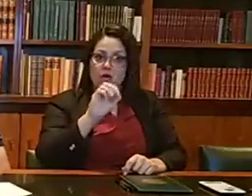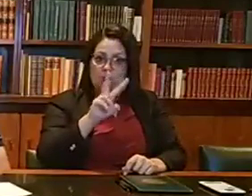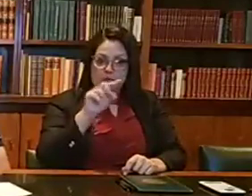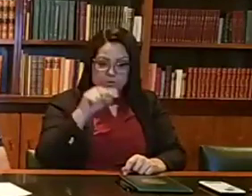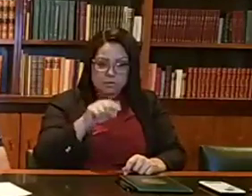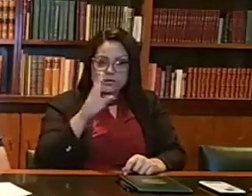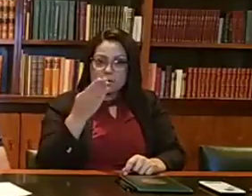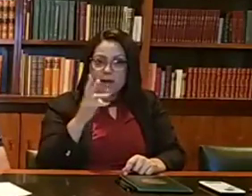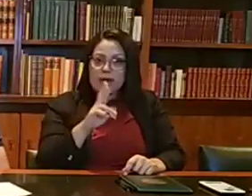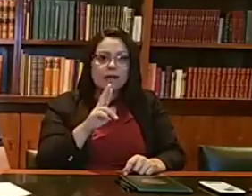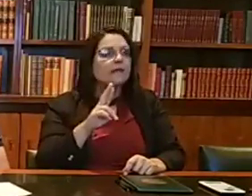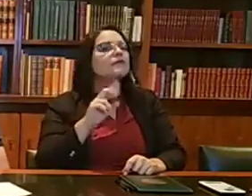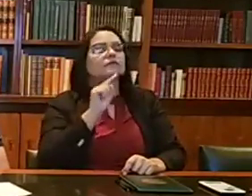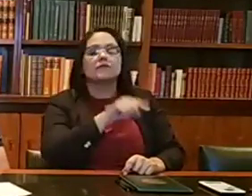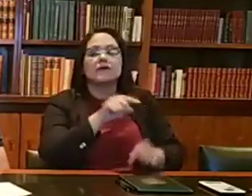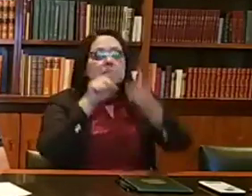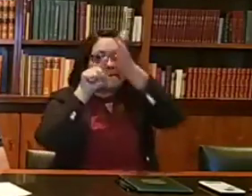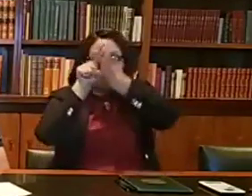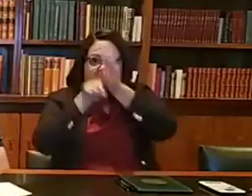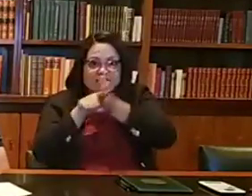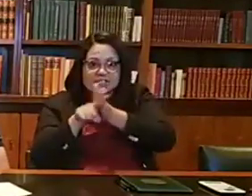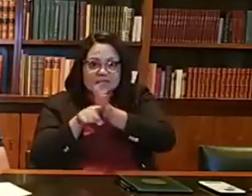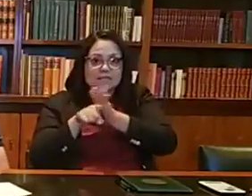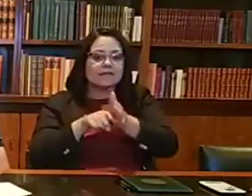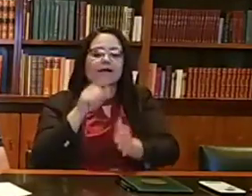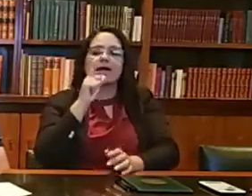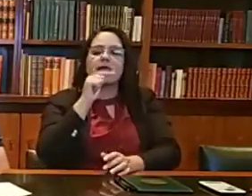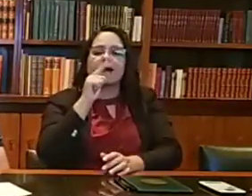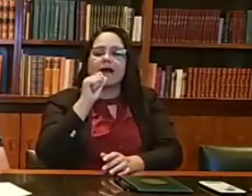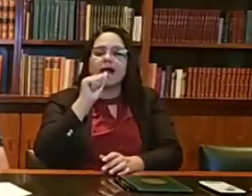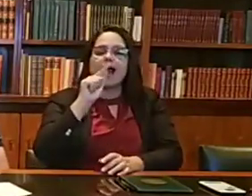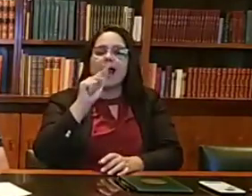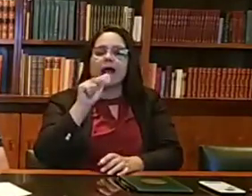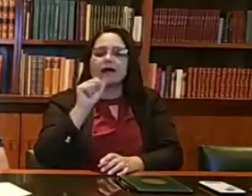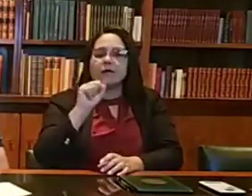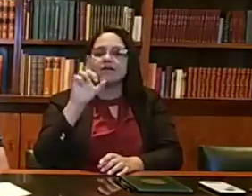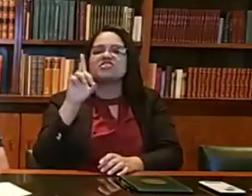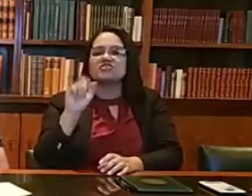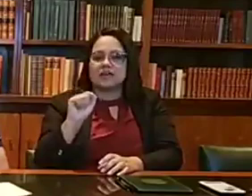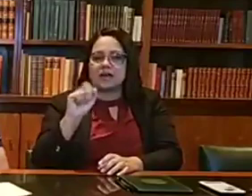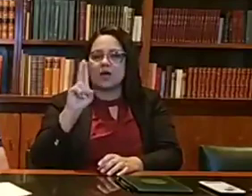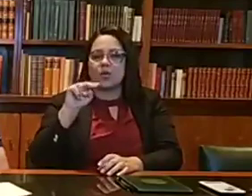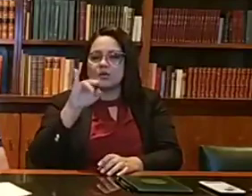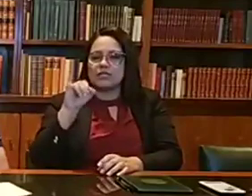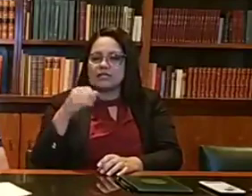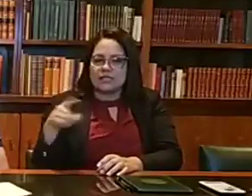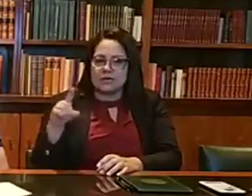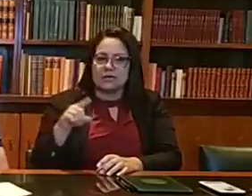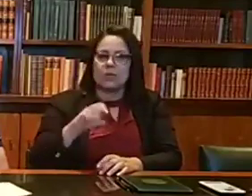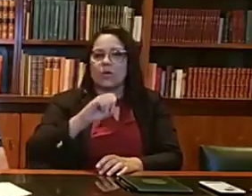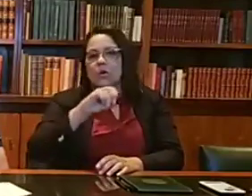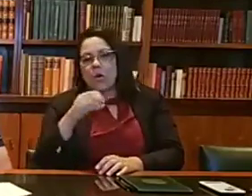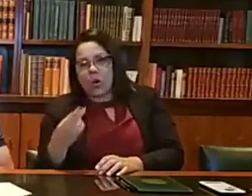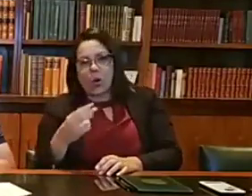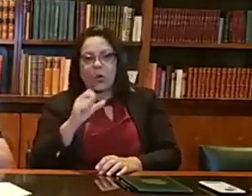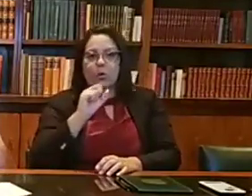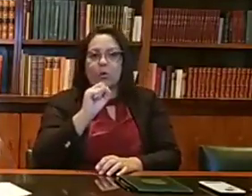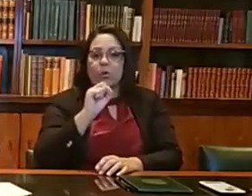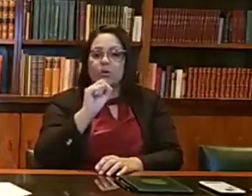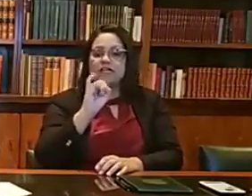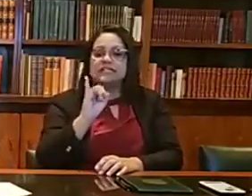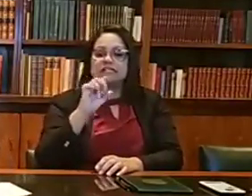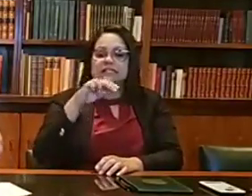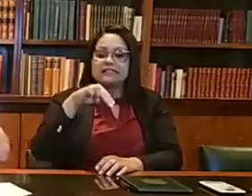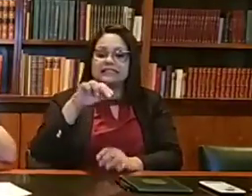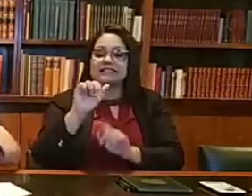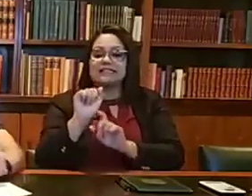E ali na barra de pesquisa escreve Águas da União ou Sinal com U no final, que é Sistema Nacional